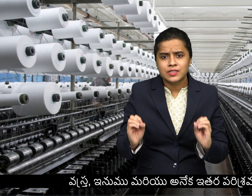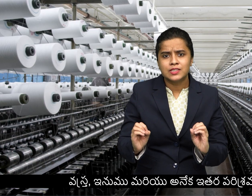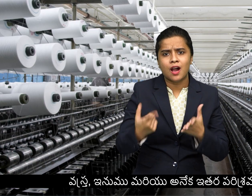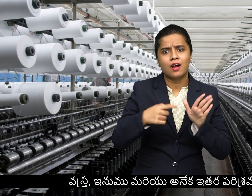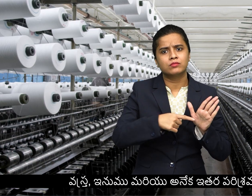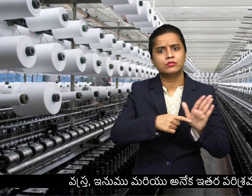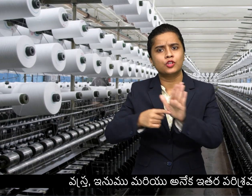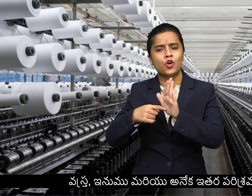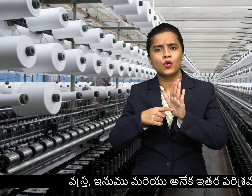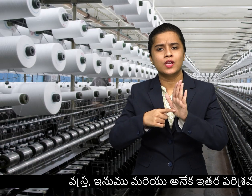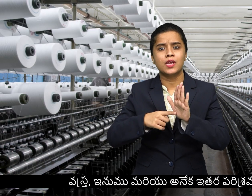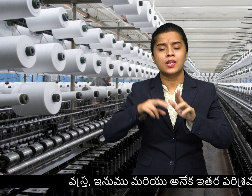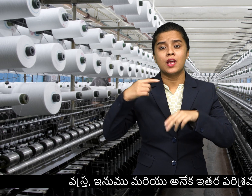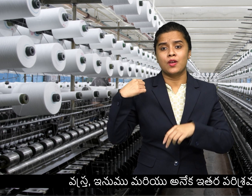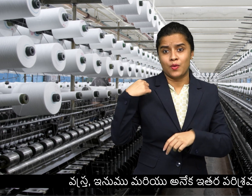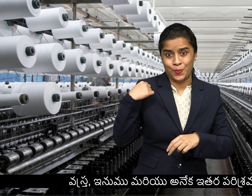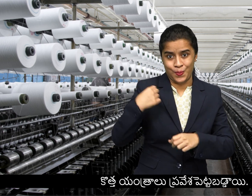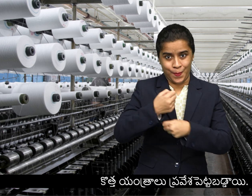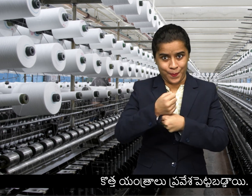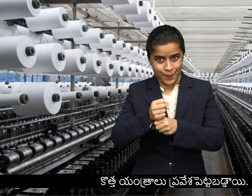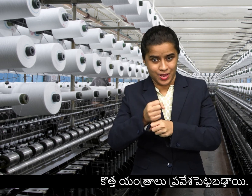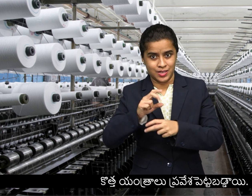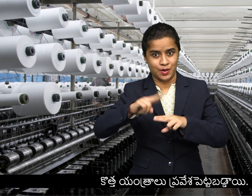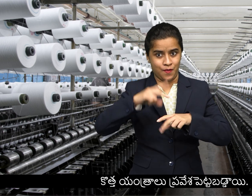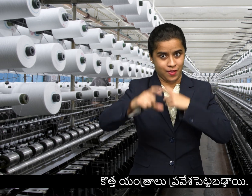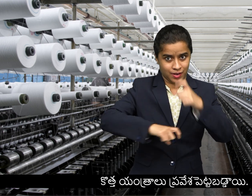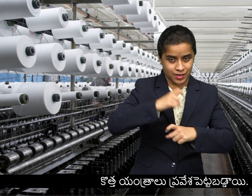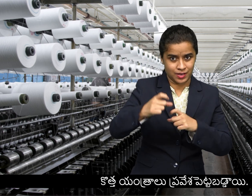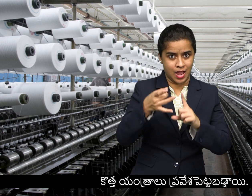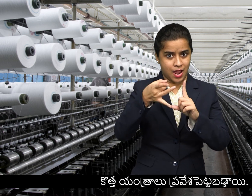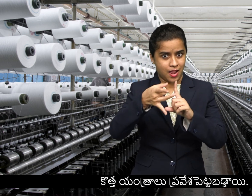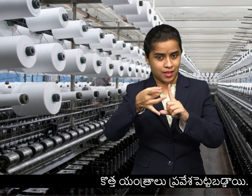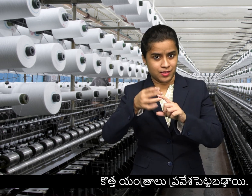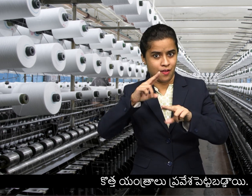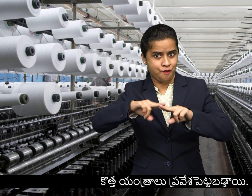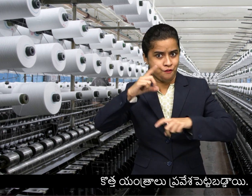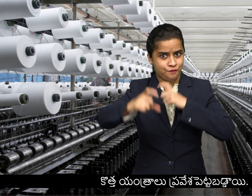ఇతర పరిశ్రమలలో కొత్త యంత్రాలు ప్రవేశపెట్టబడ్డాయి.